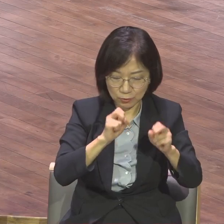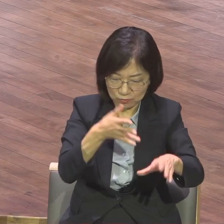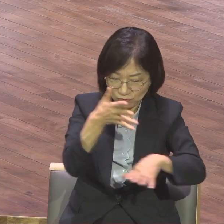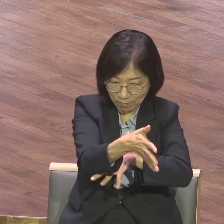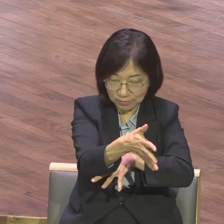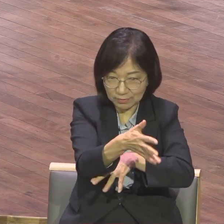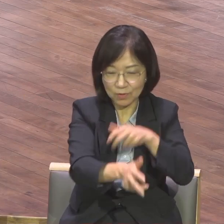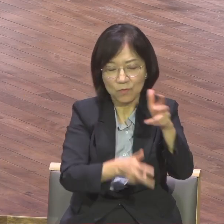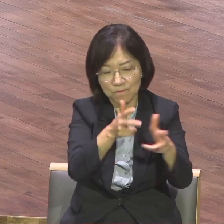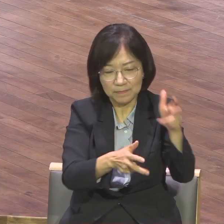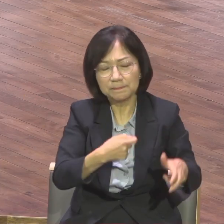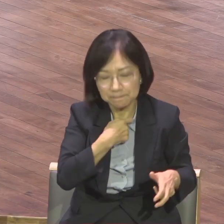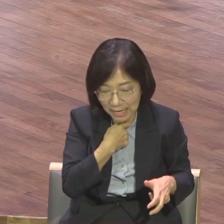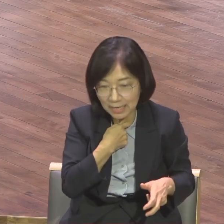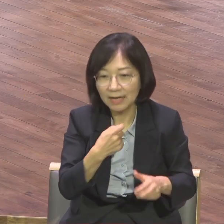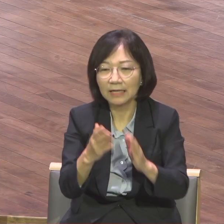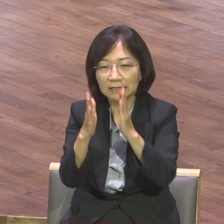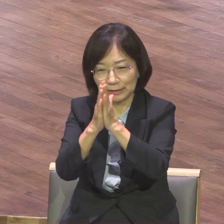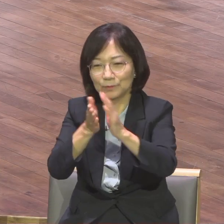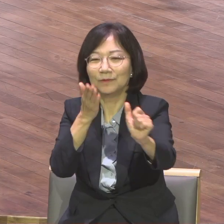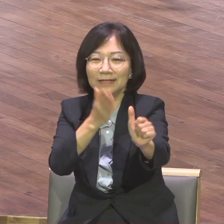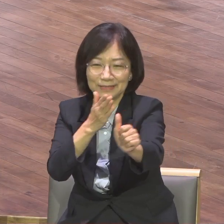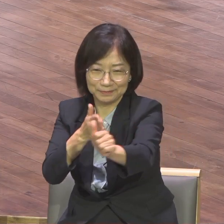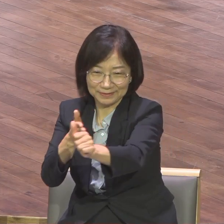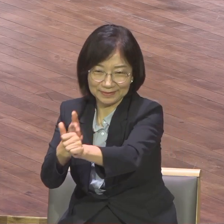하여 주옵소서. 선교 기업.